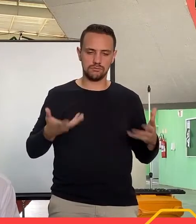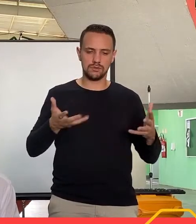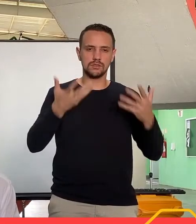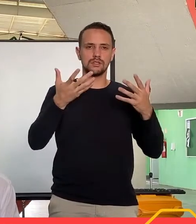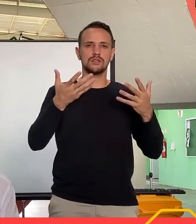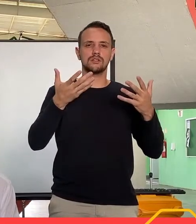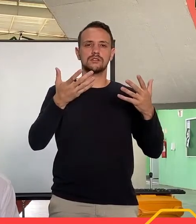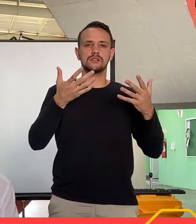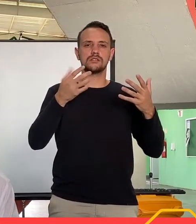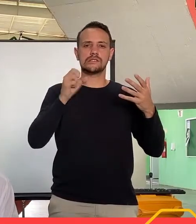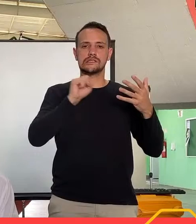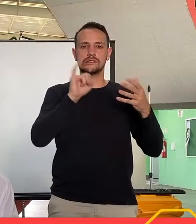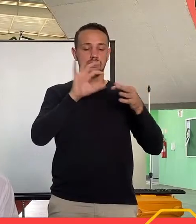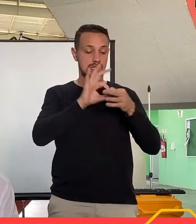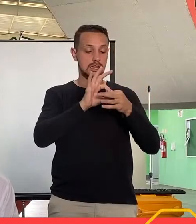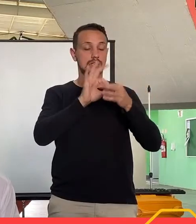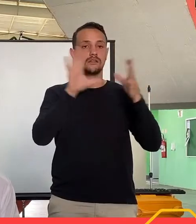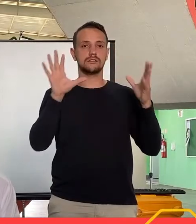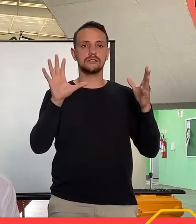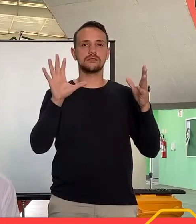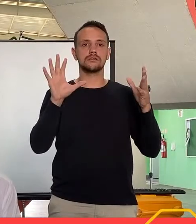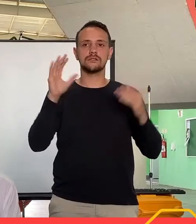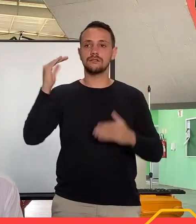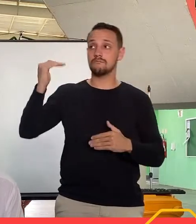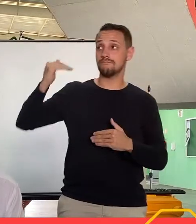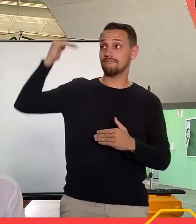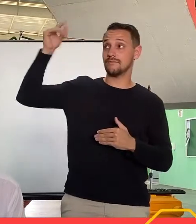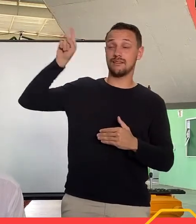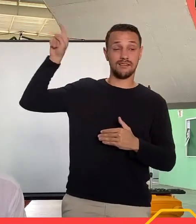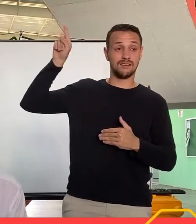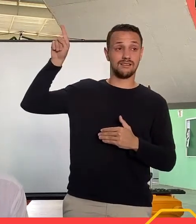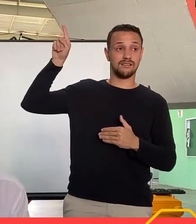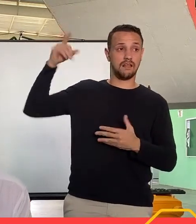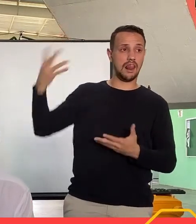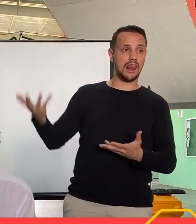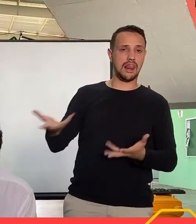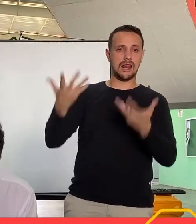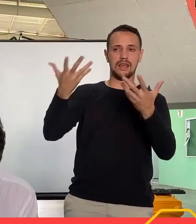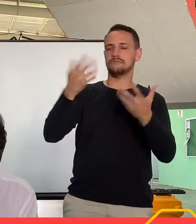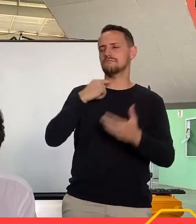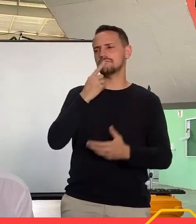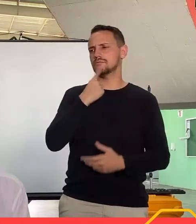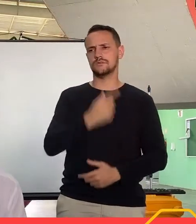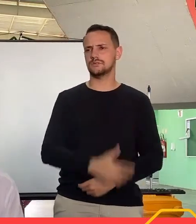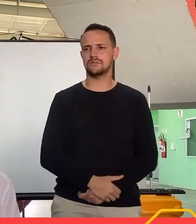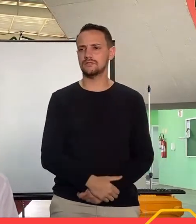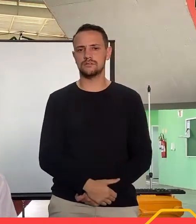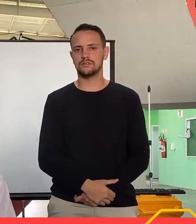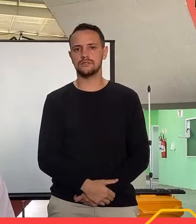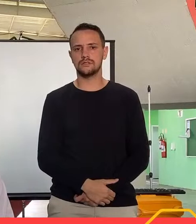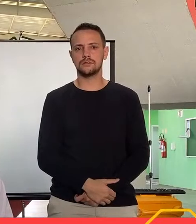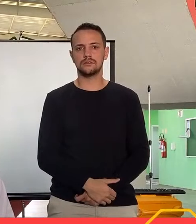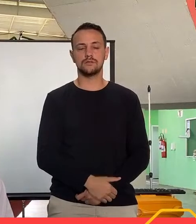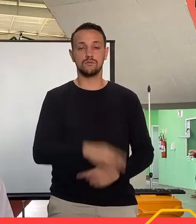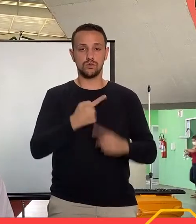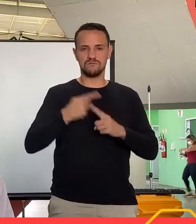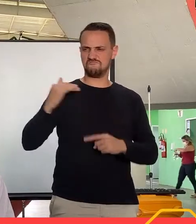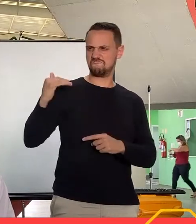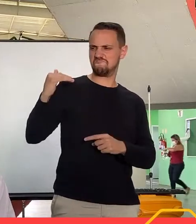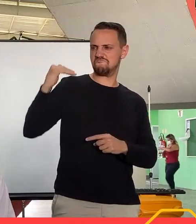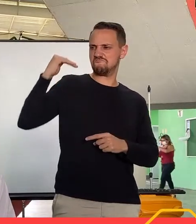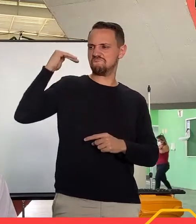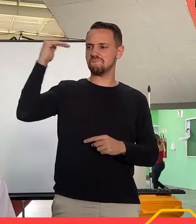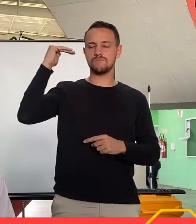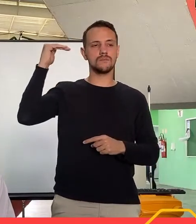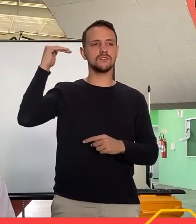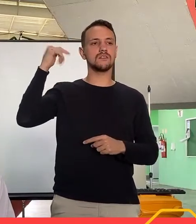esse espaço de liberdade, quem está no poder é que não vai valorizar mesmo. Né? Porque a tendência de usurpar o poder por